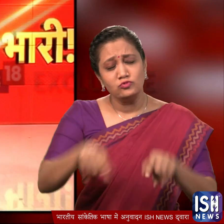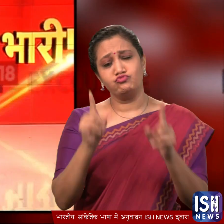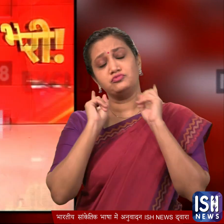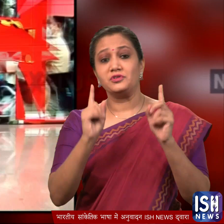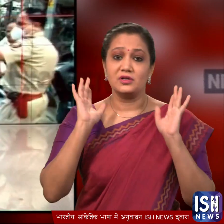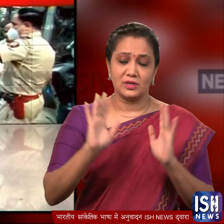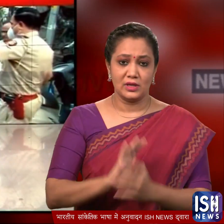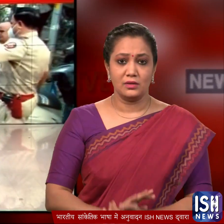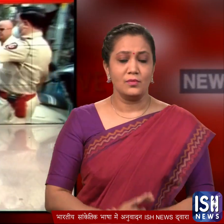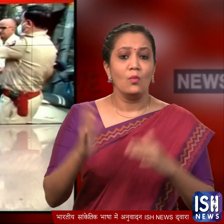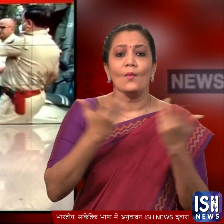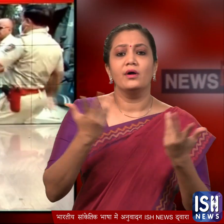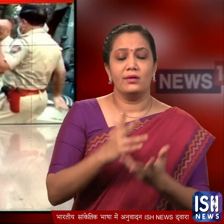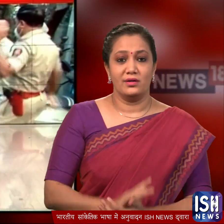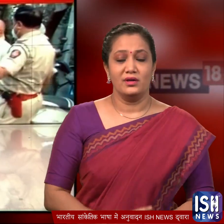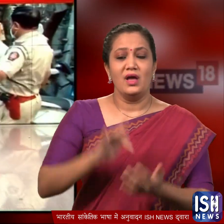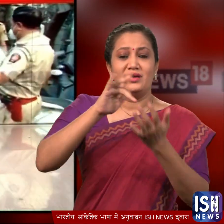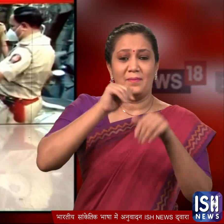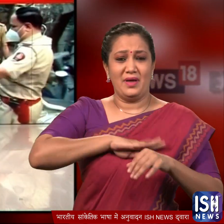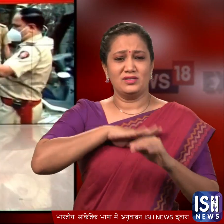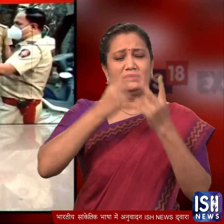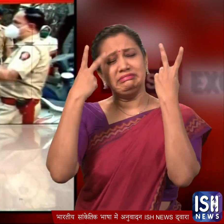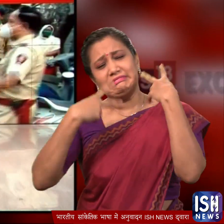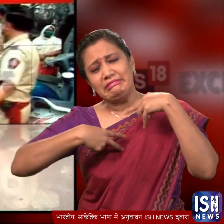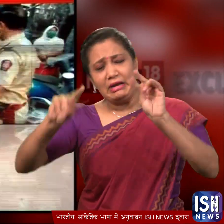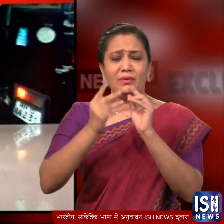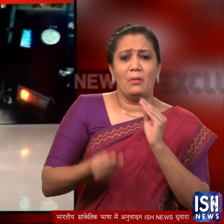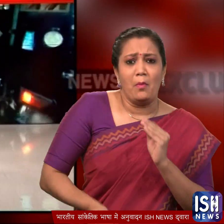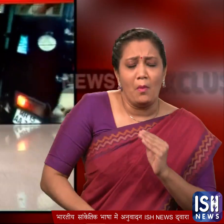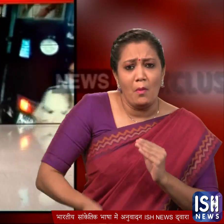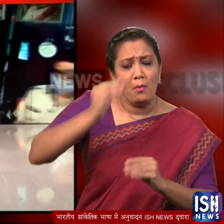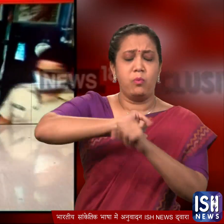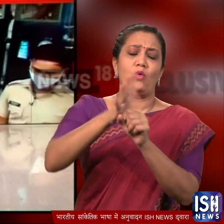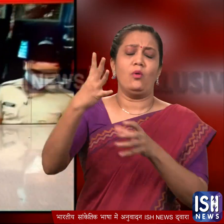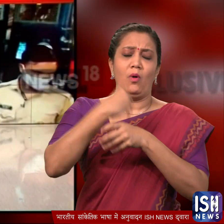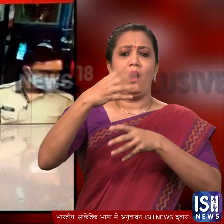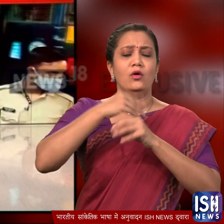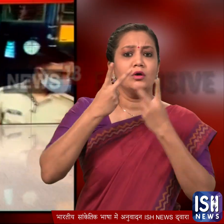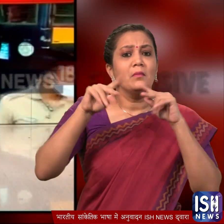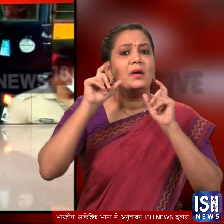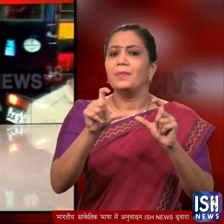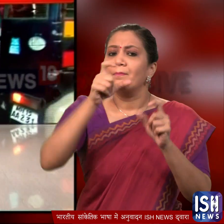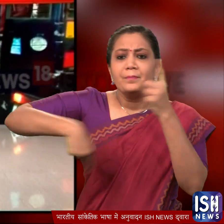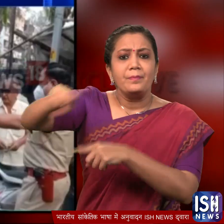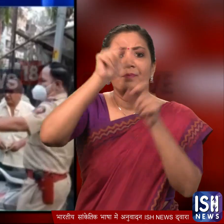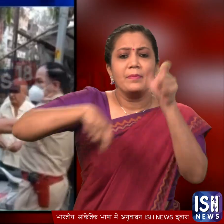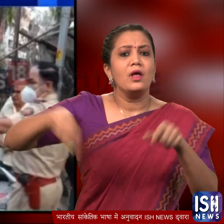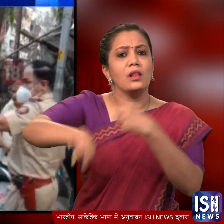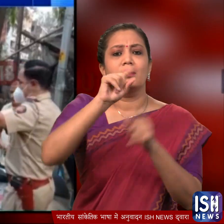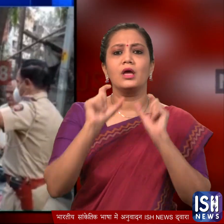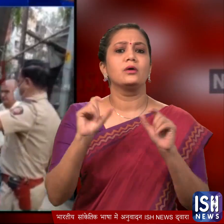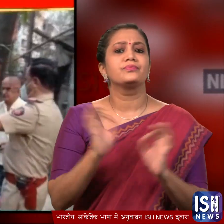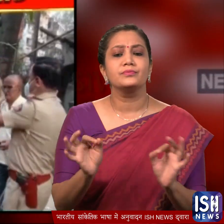एक्शन शुरू कर दिया गया। ऐसा इसलिए क्योंकि राज्य में कोरोना के मरीजों की संख्या लगातार बढ़ने के बावजूद लोग लापरवाही बरत रहे हैं, जिसके